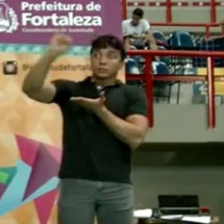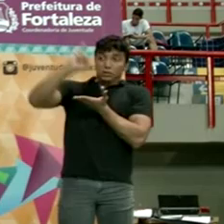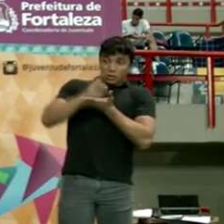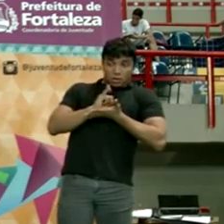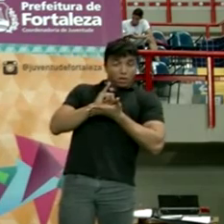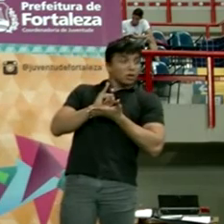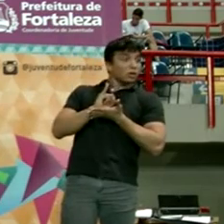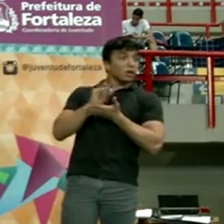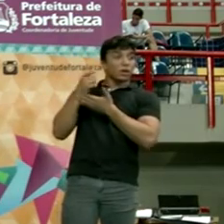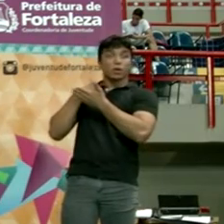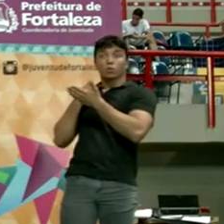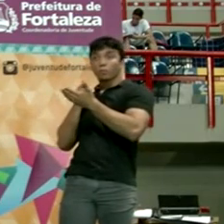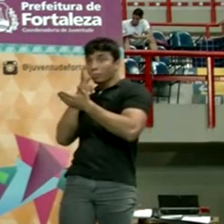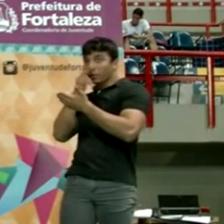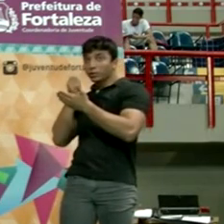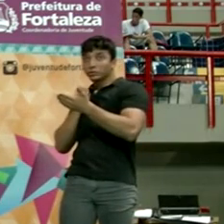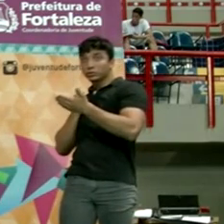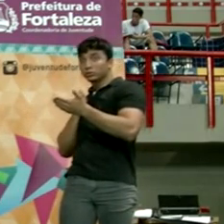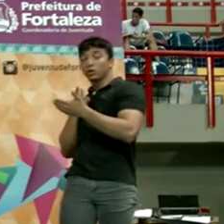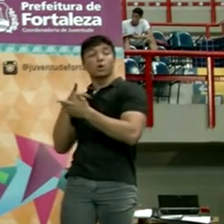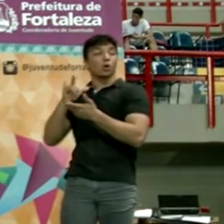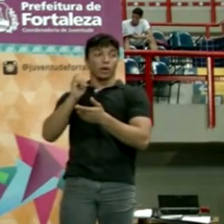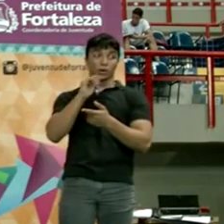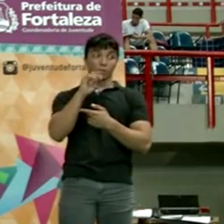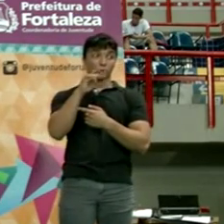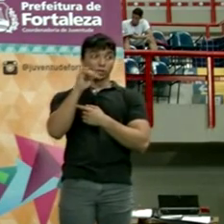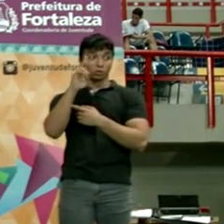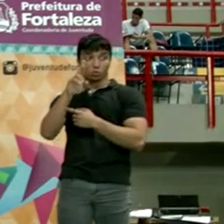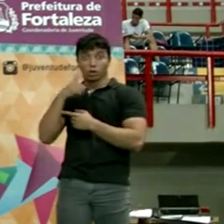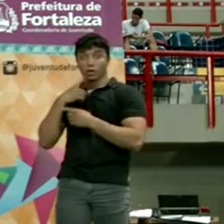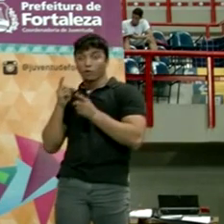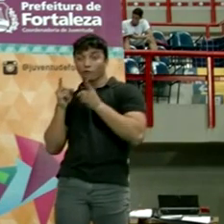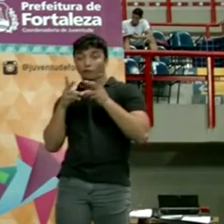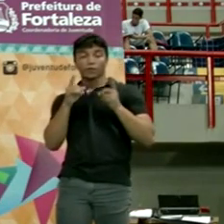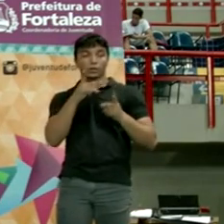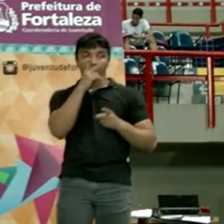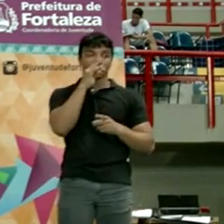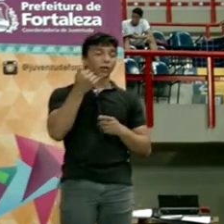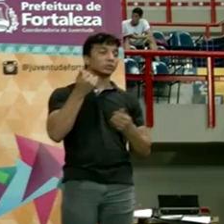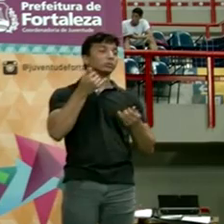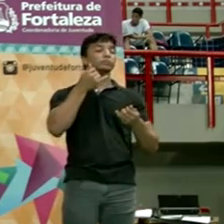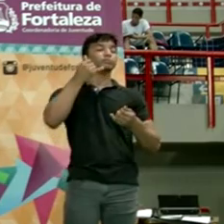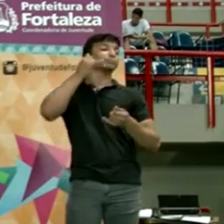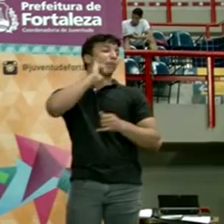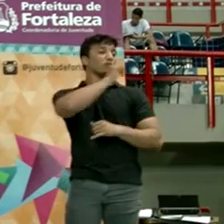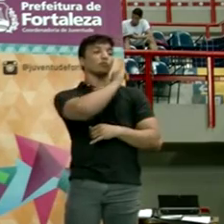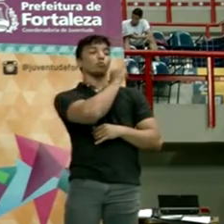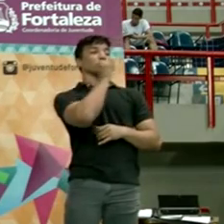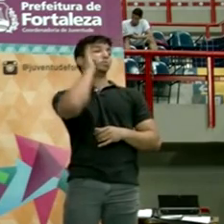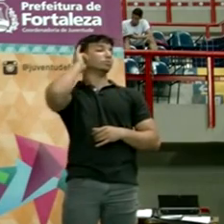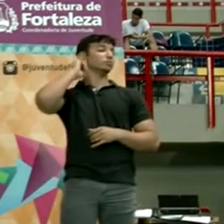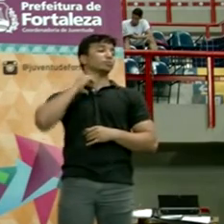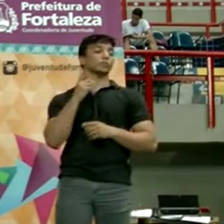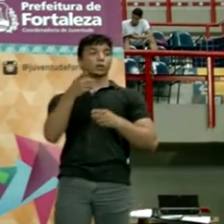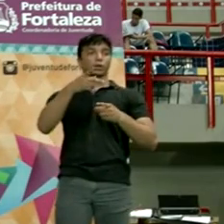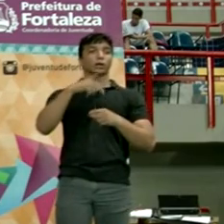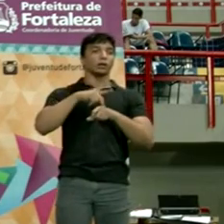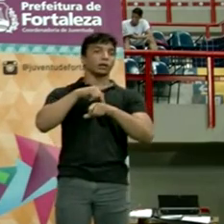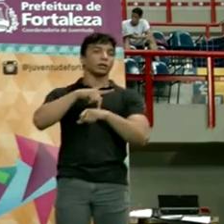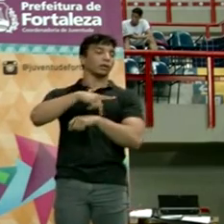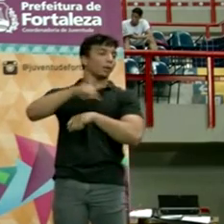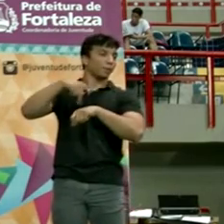importações. Eu sou um importador. Eu vendo perfume francês lá na Praça do